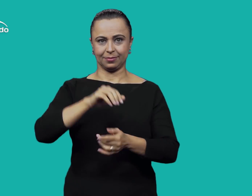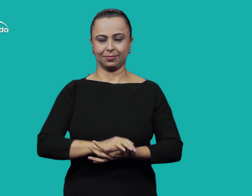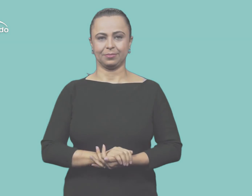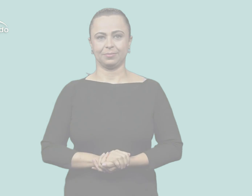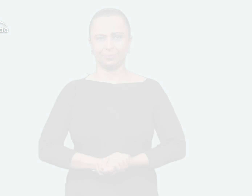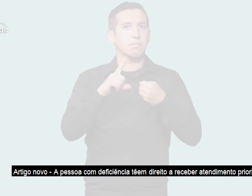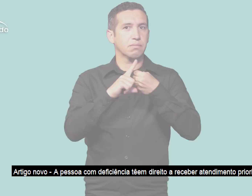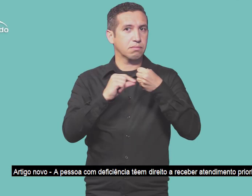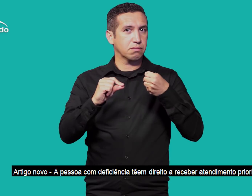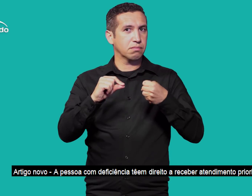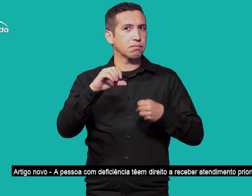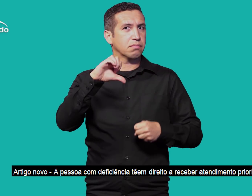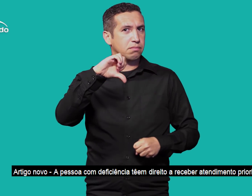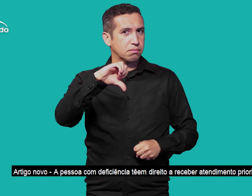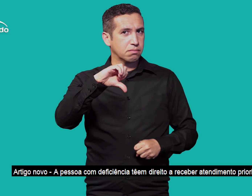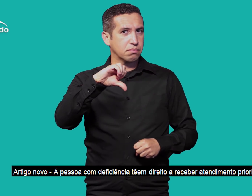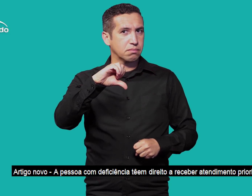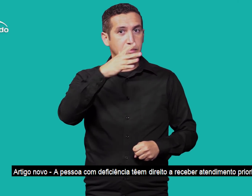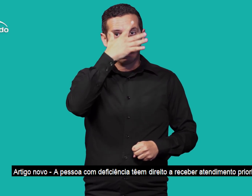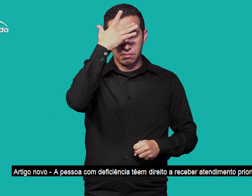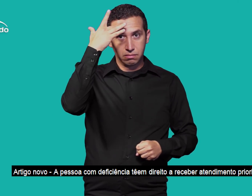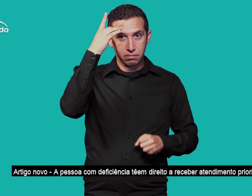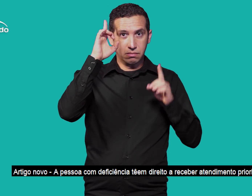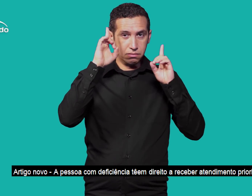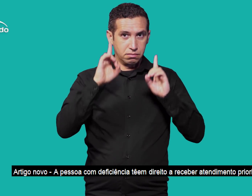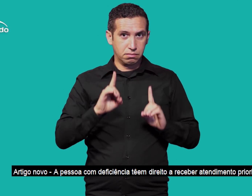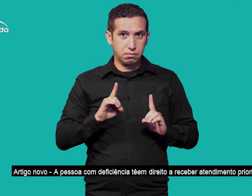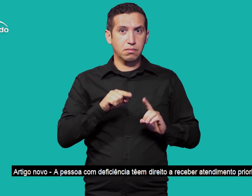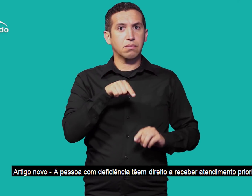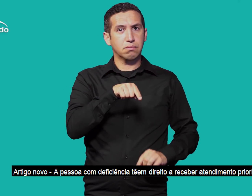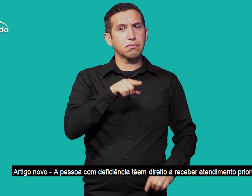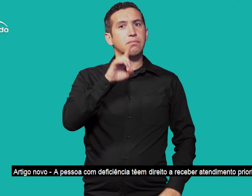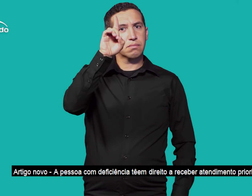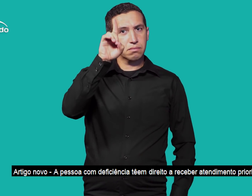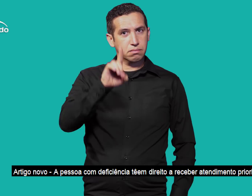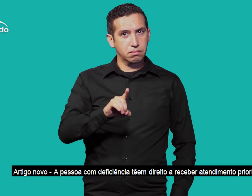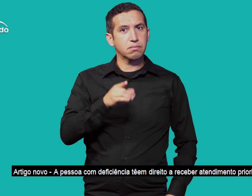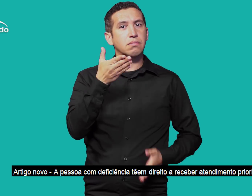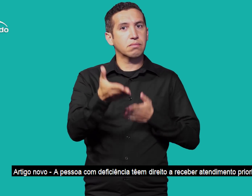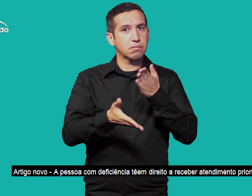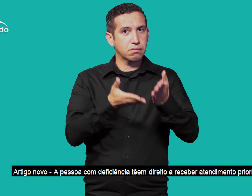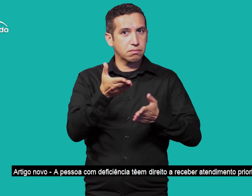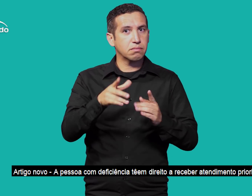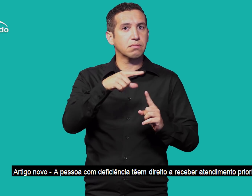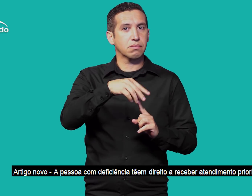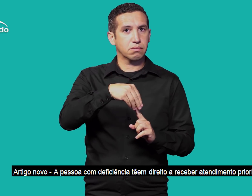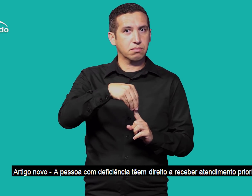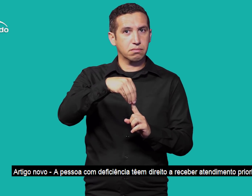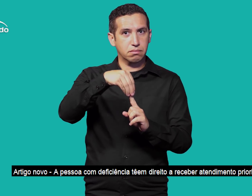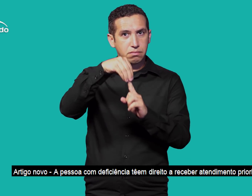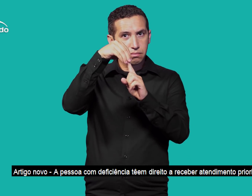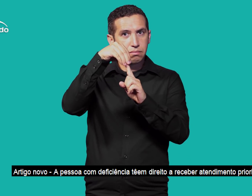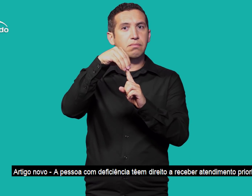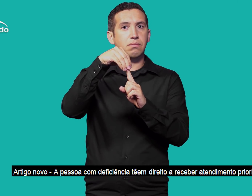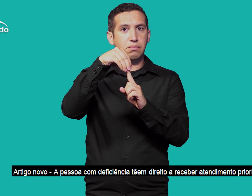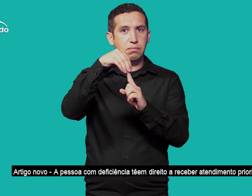artigo novo à pessoa com deficiência têm direito a receber atendimento prioritário sobretudo com a